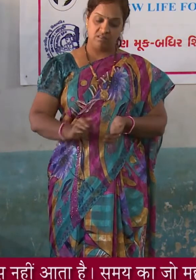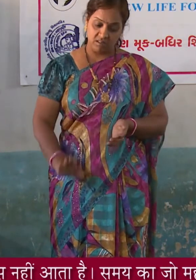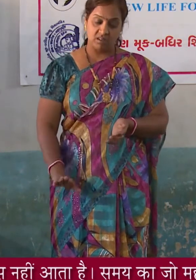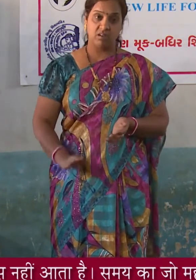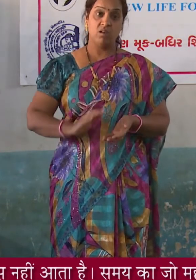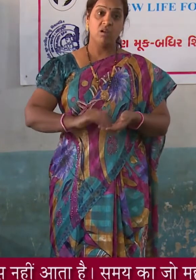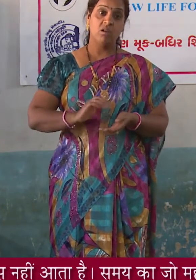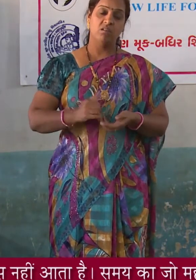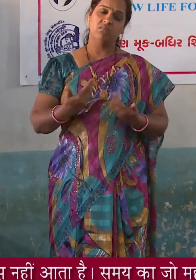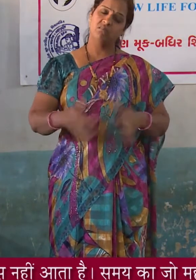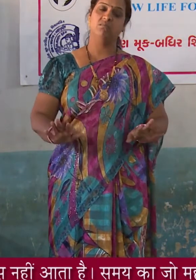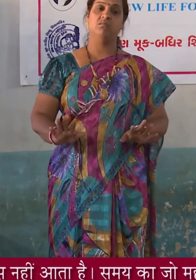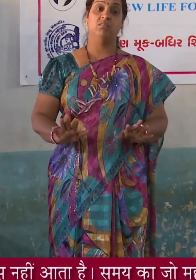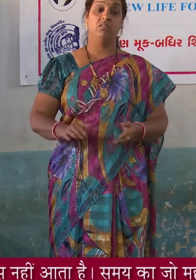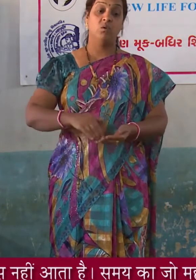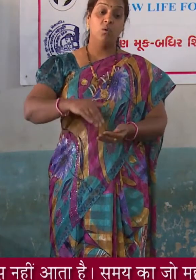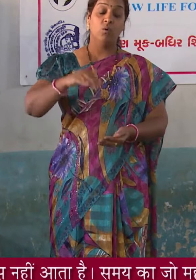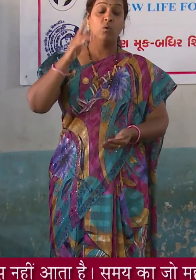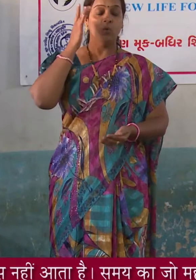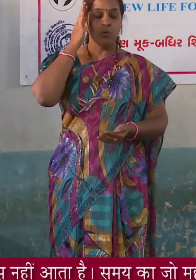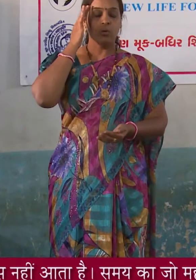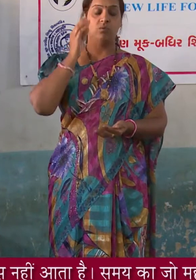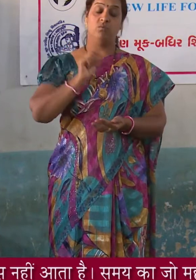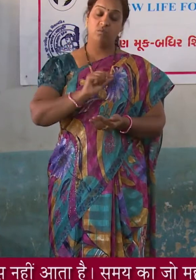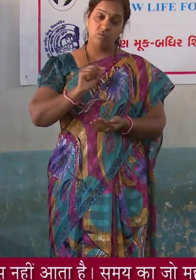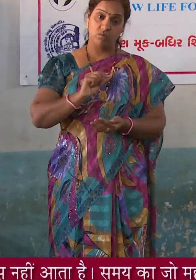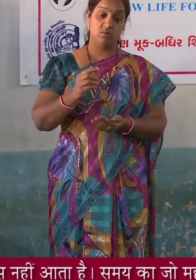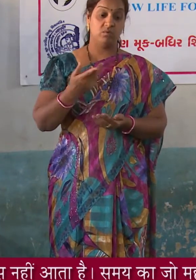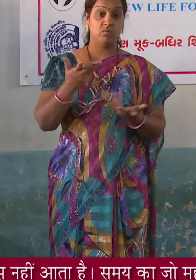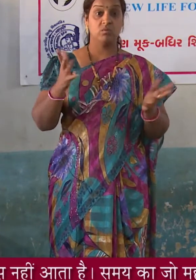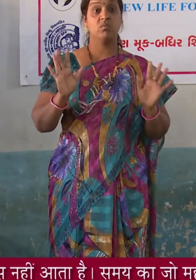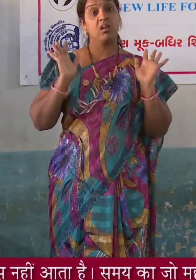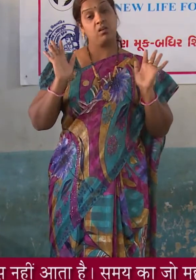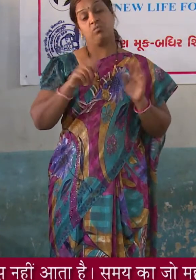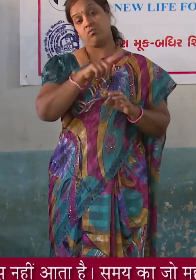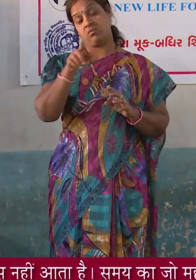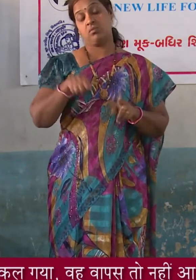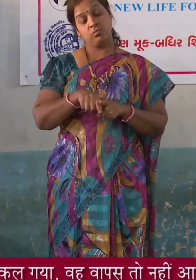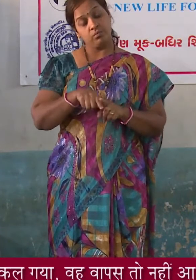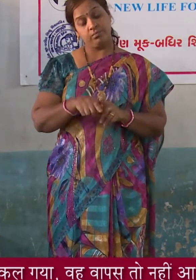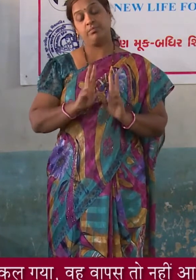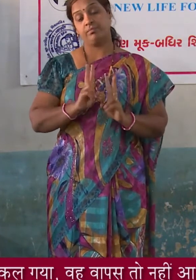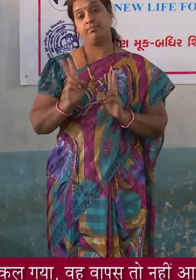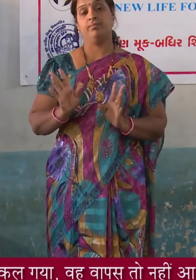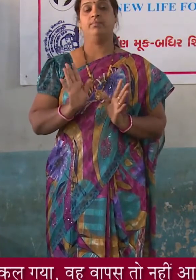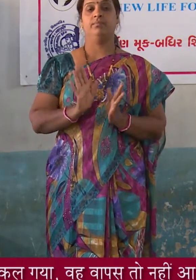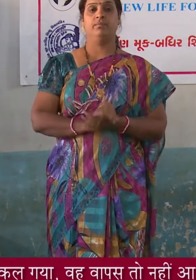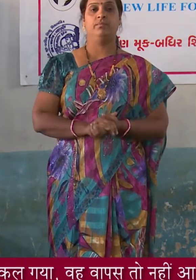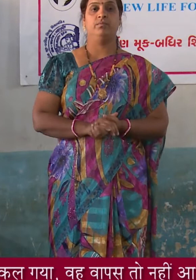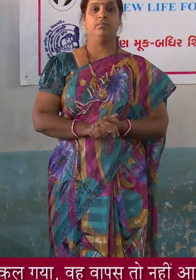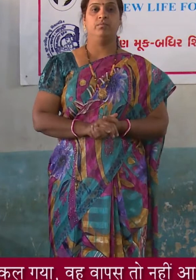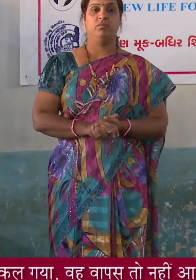समय की जो कदर करता है, वो एक दिन बहुत बड़ा व्यक्ति बन जाता है। वहां दिखाया